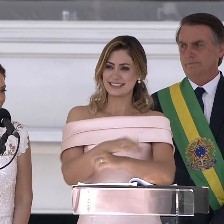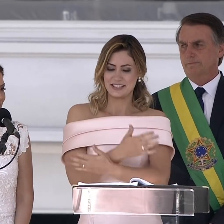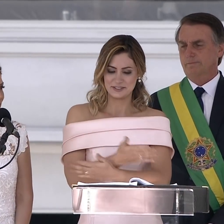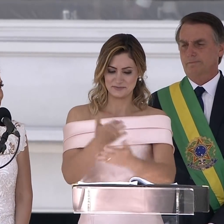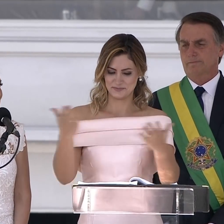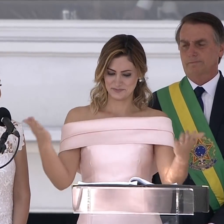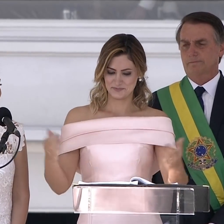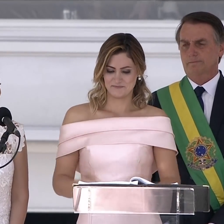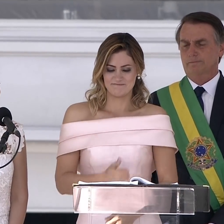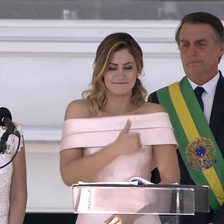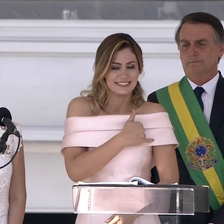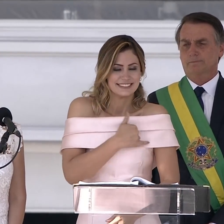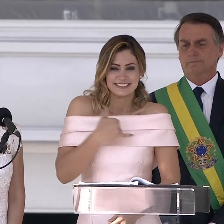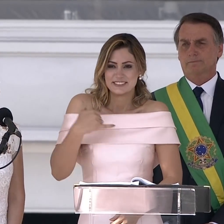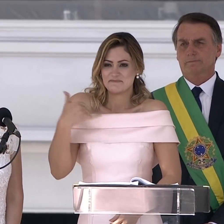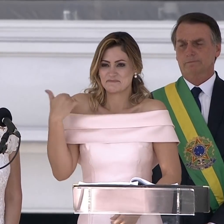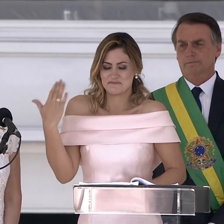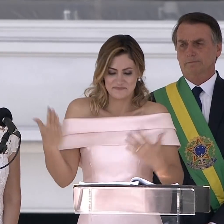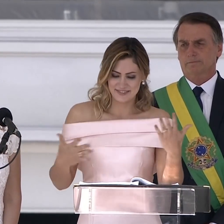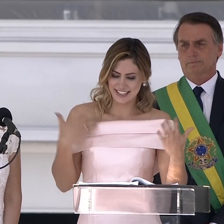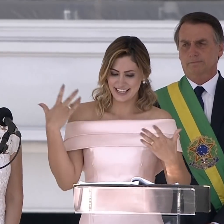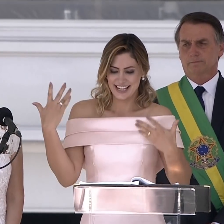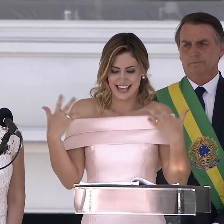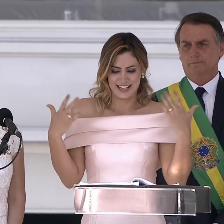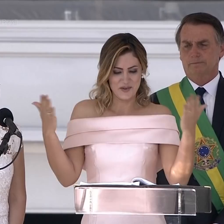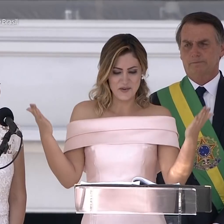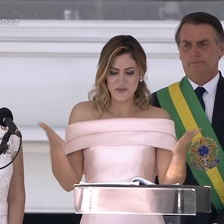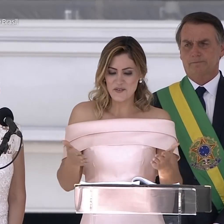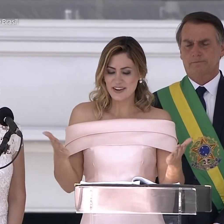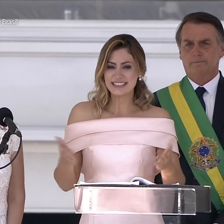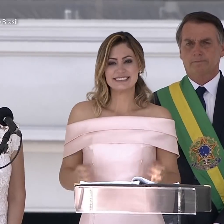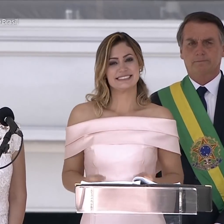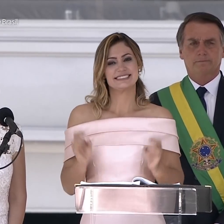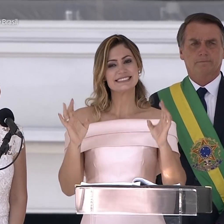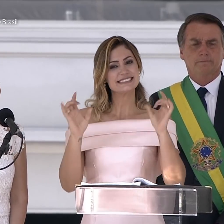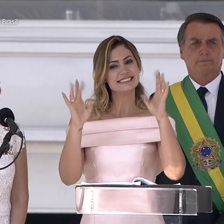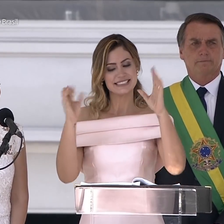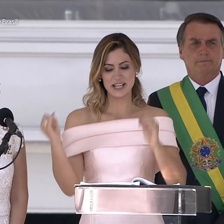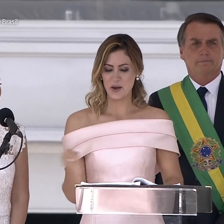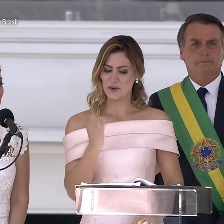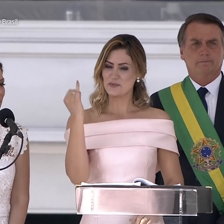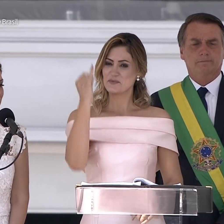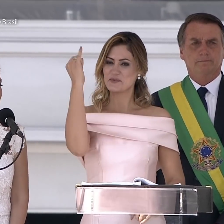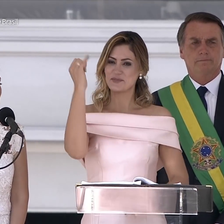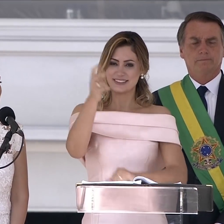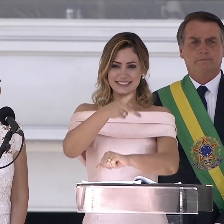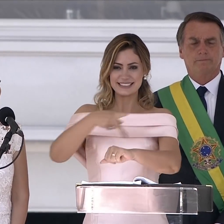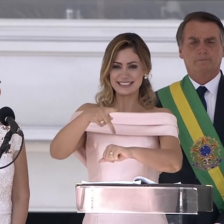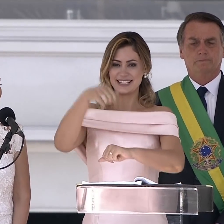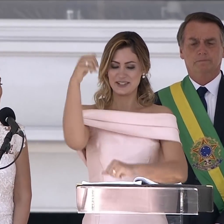Buenas tardes a todos. La nueva primera dama de Brasil rompió el protocolo el martes durante la investidura presidencial.